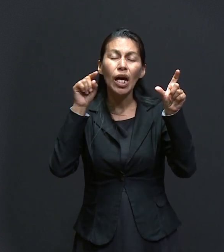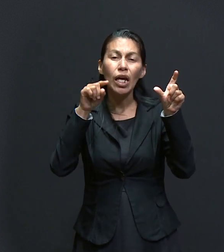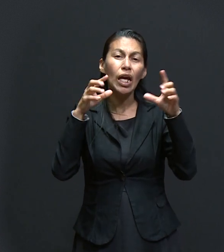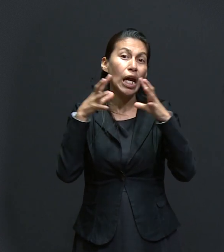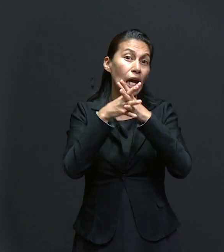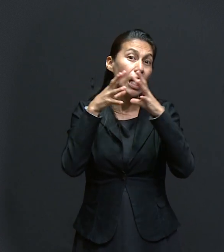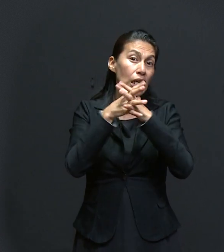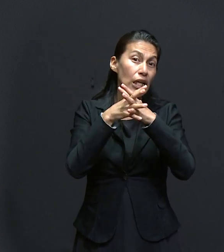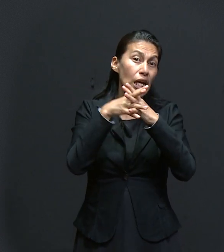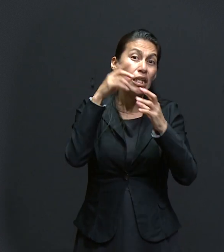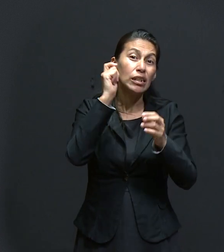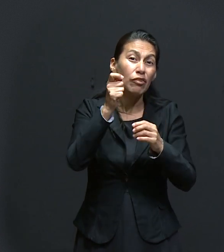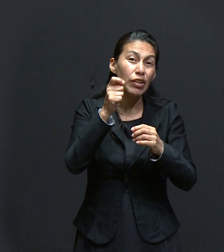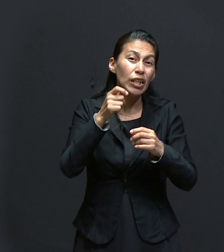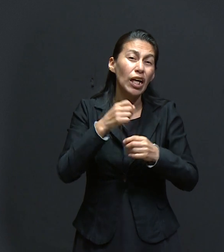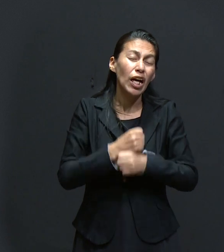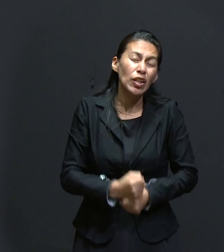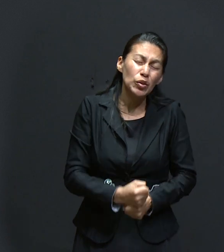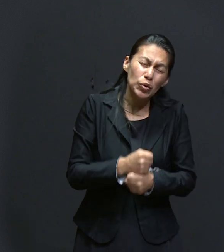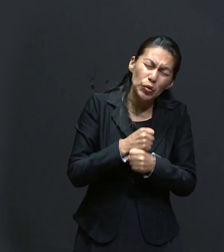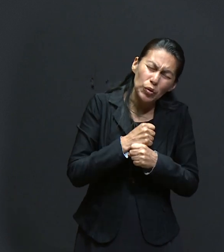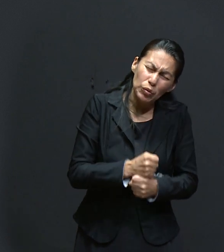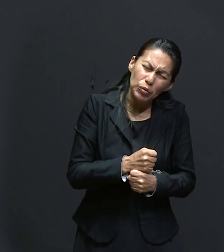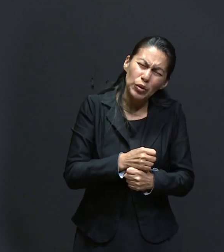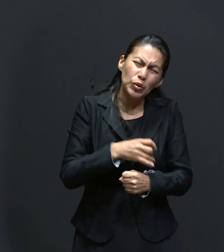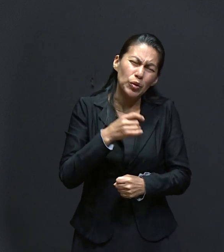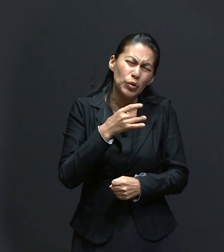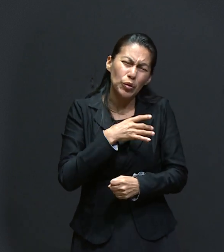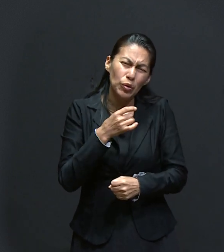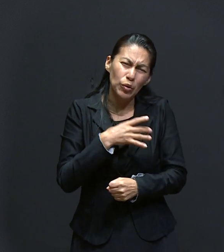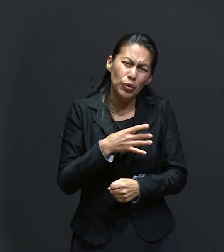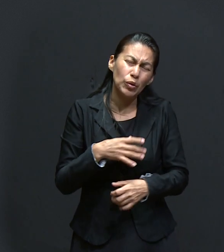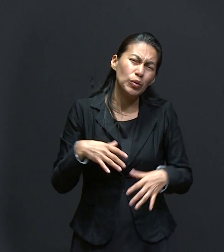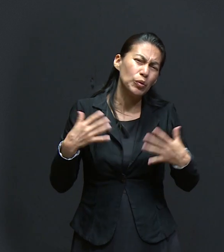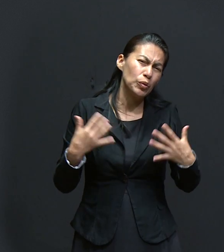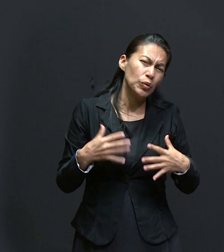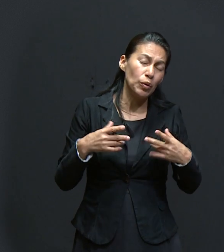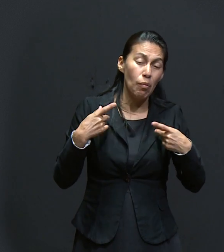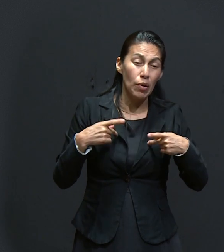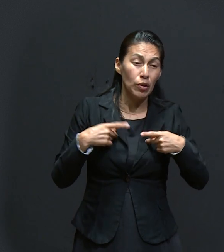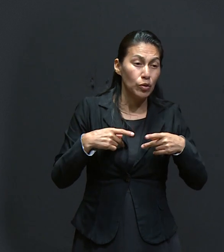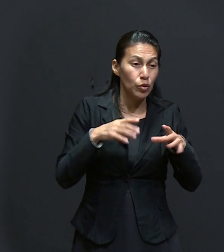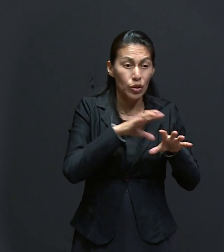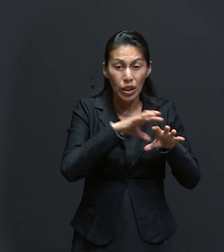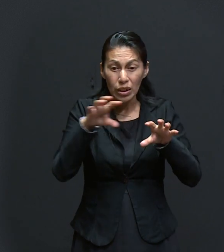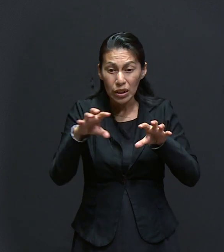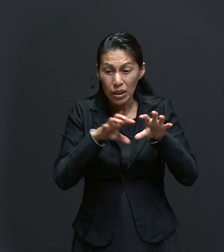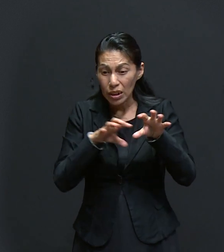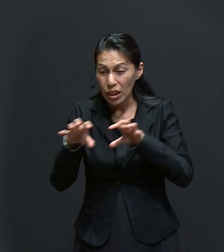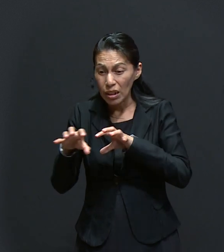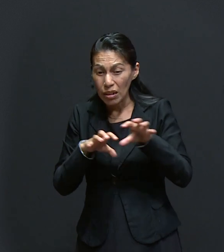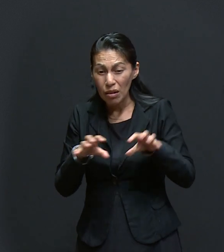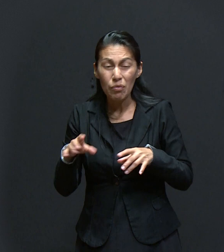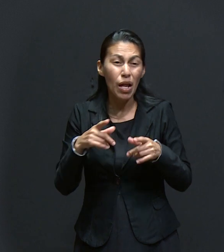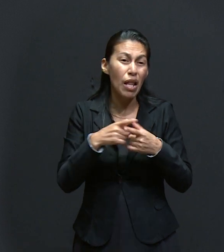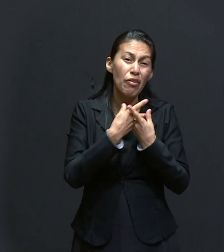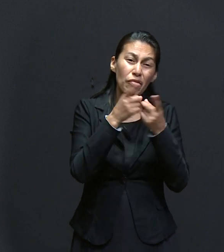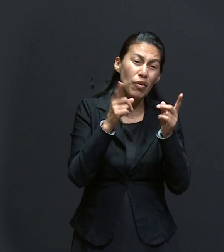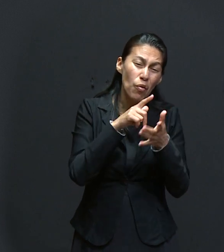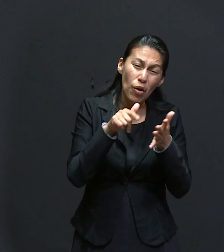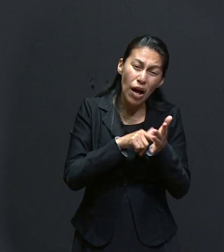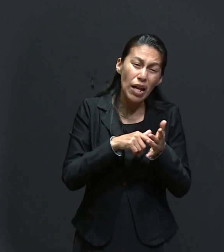primero que hay sufrimiento si hay guerra hay dolor desplazamiento